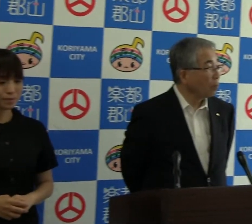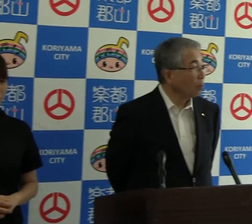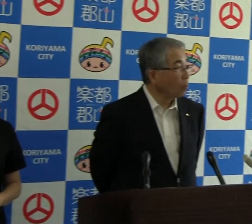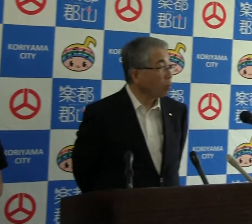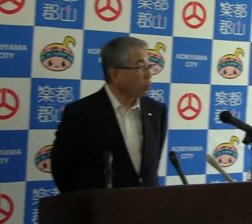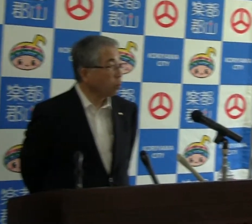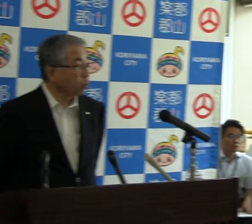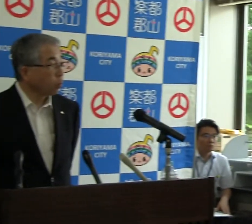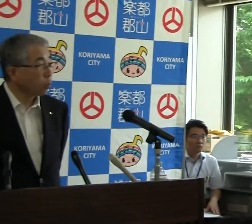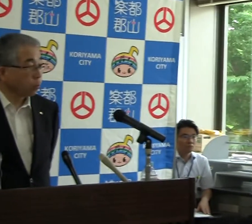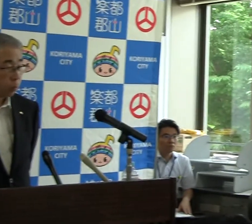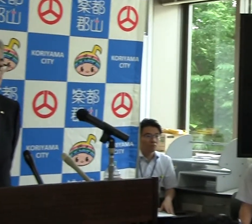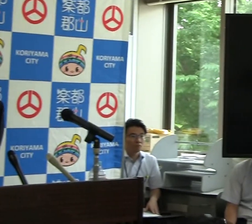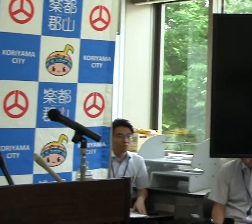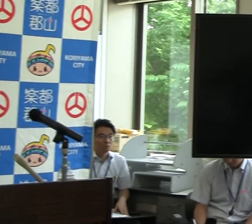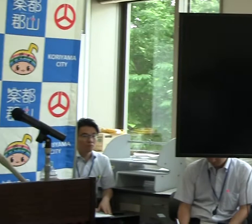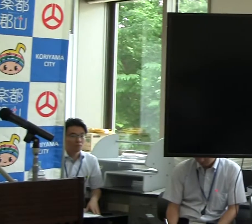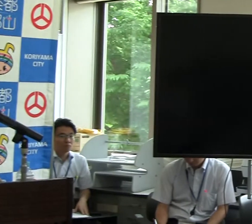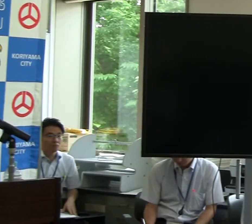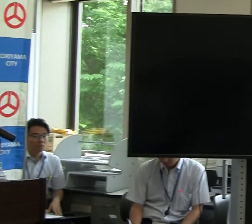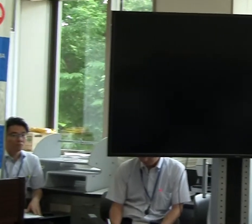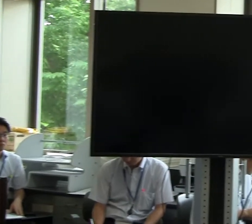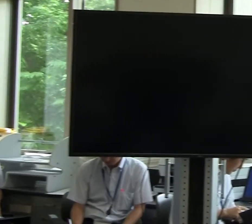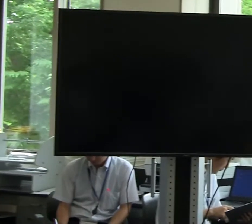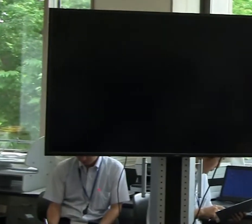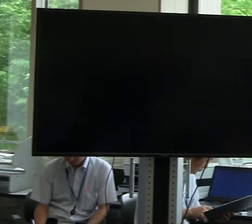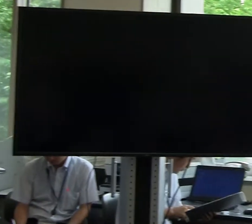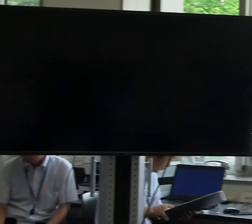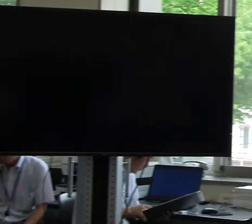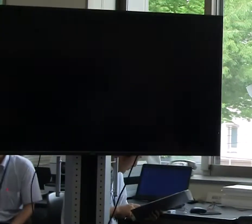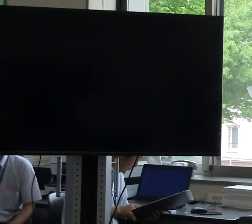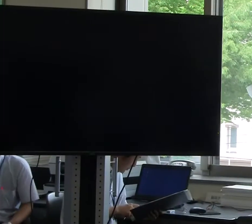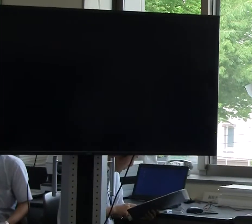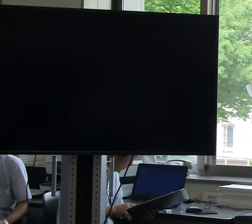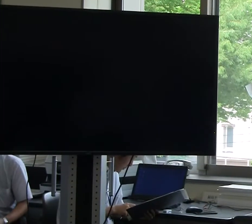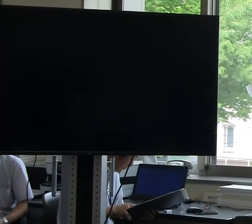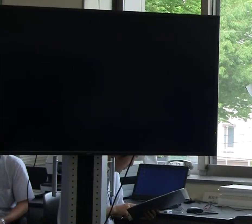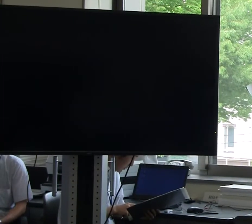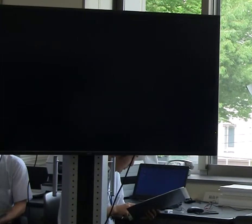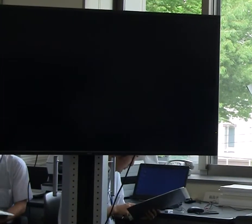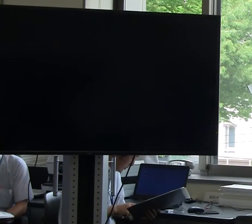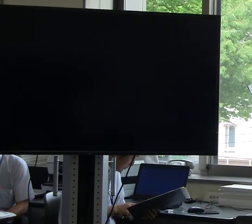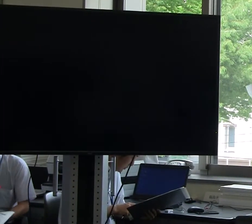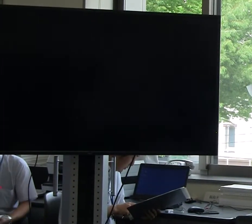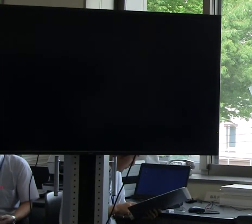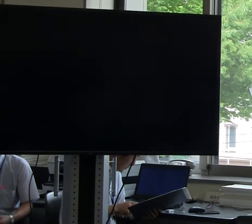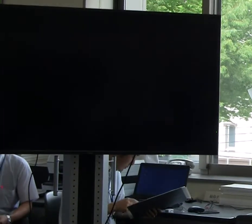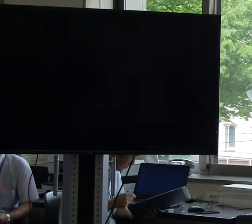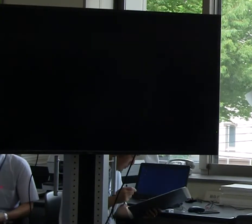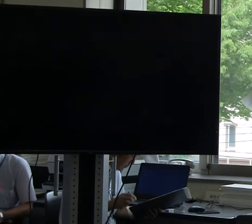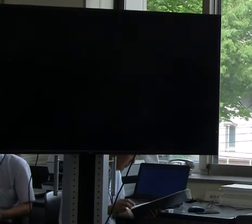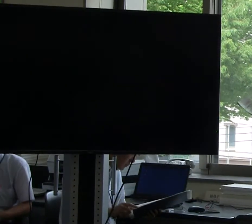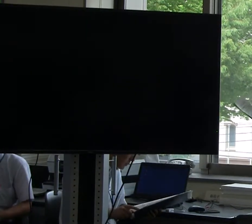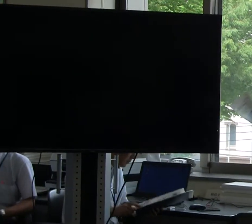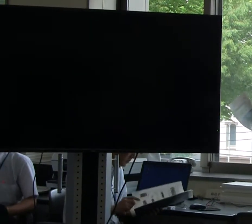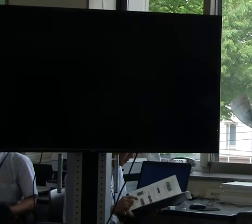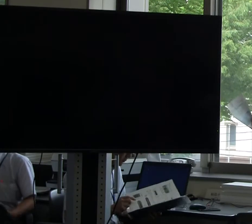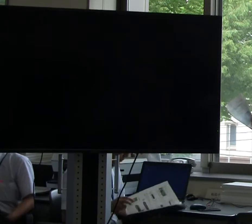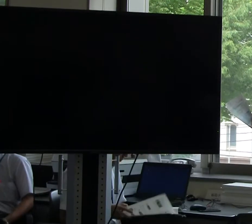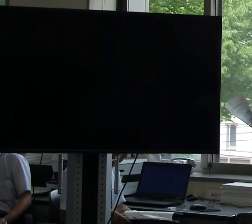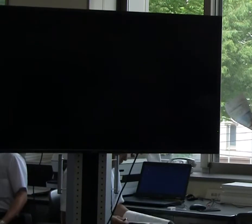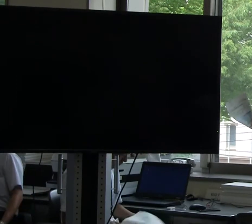はい、スケジュール、あの市場をお配りしております、市場にあるんです